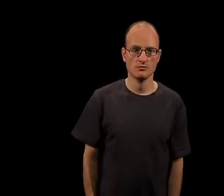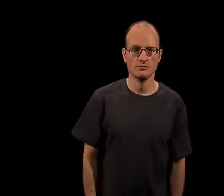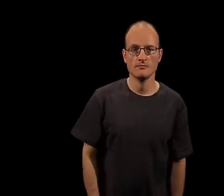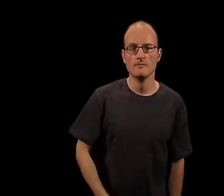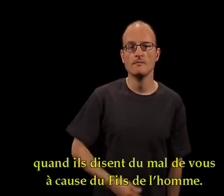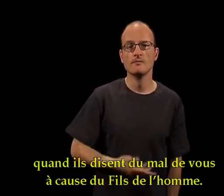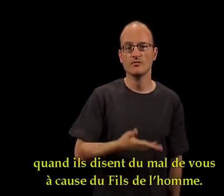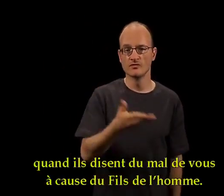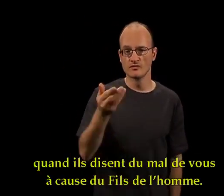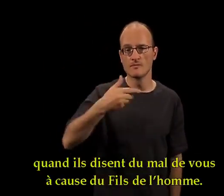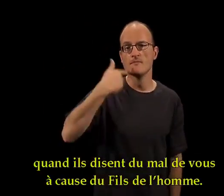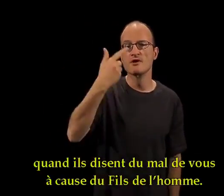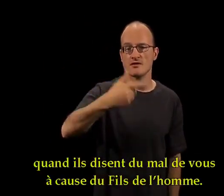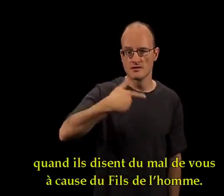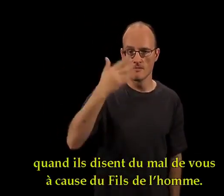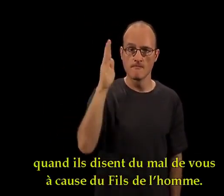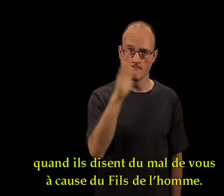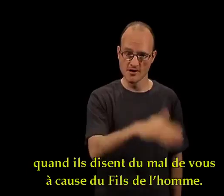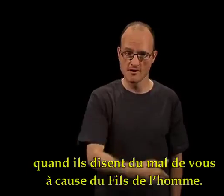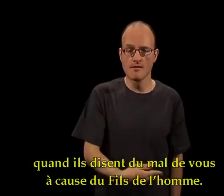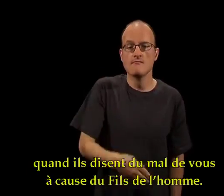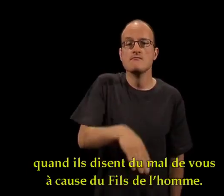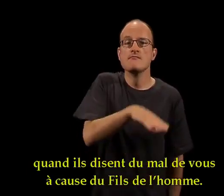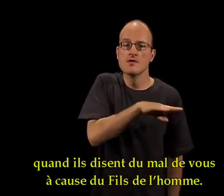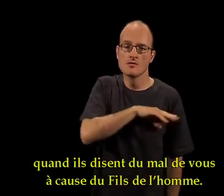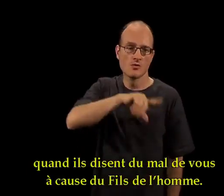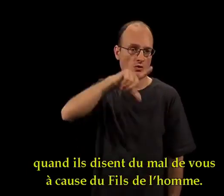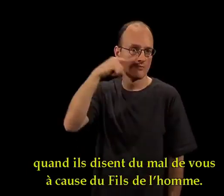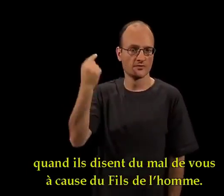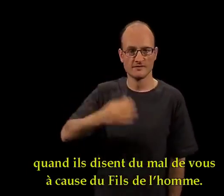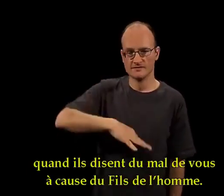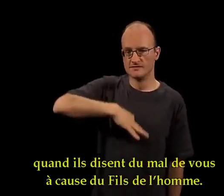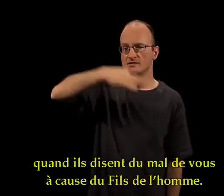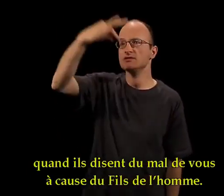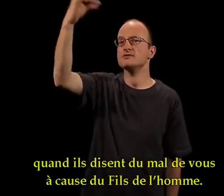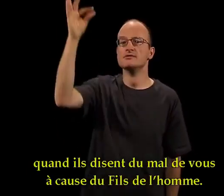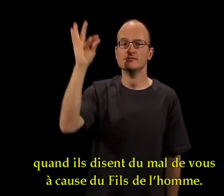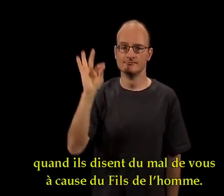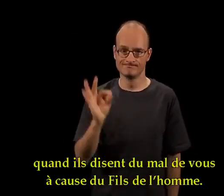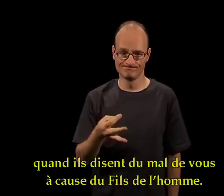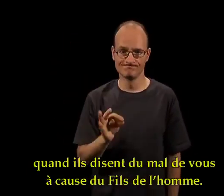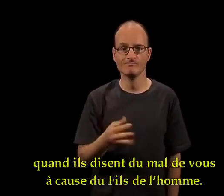insultent, quand ils disent du mal de vous à cause du Fils de l'homme.